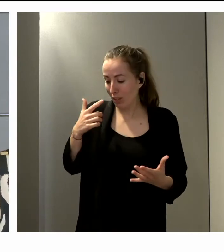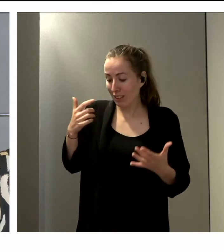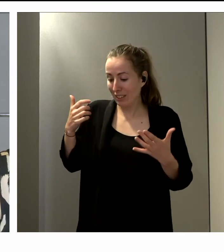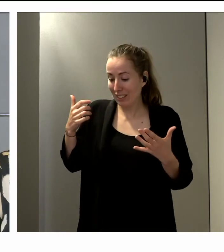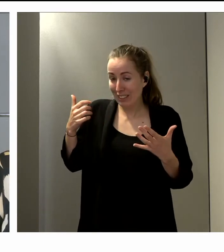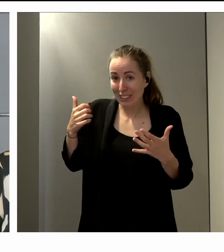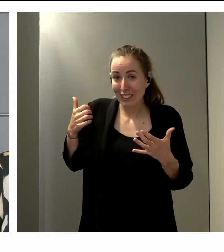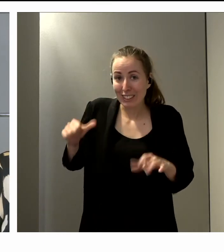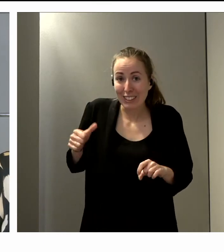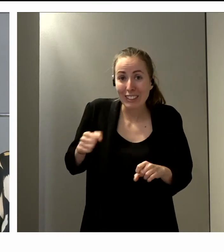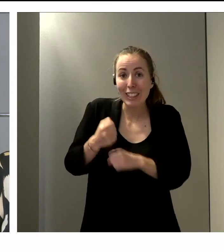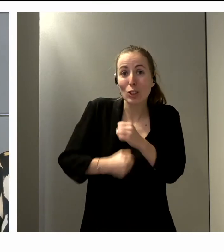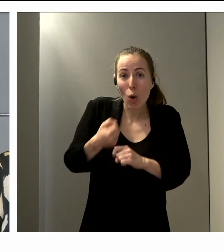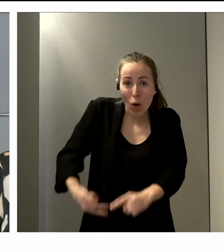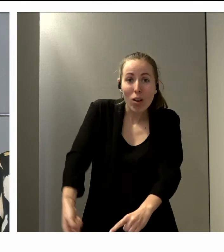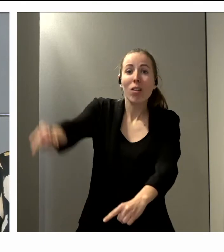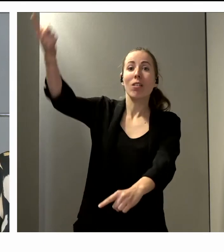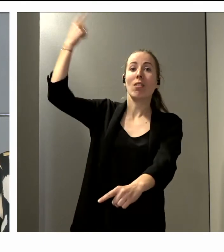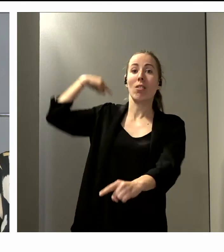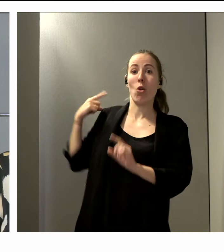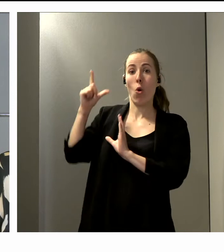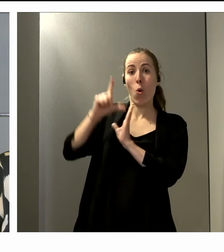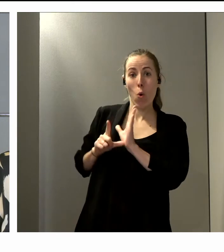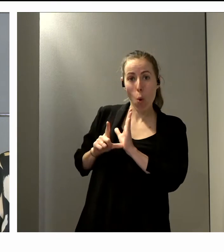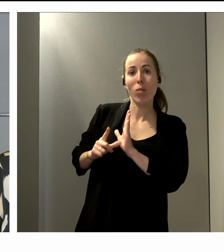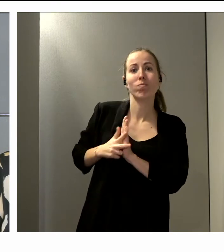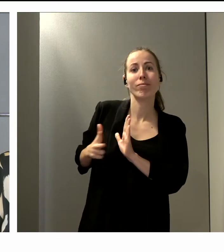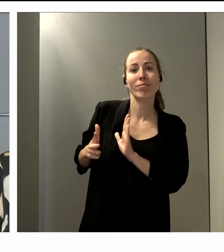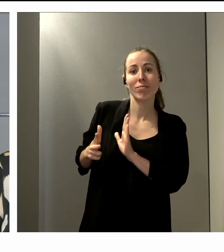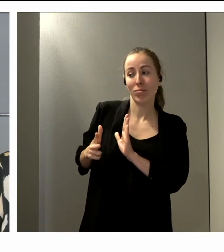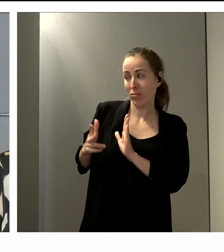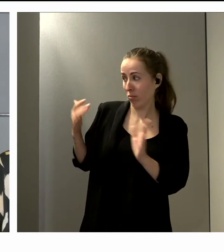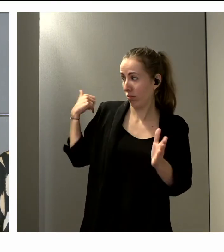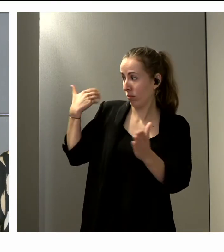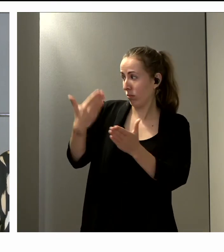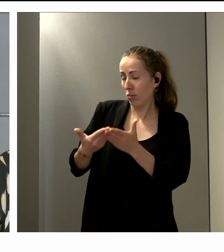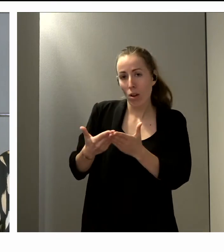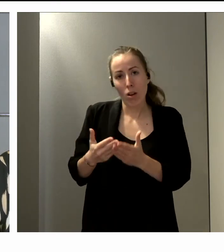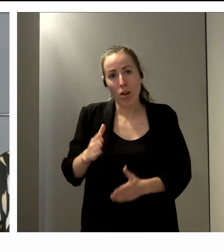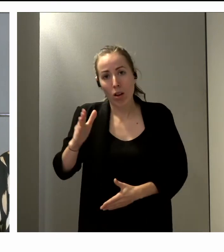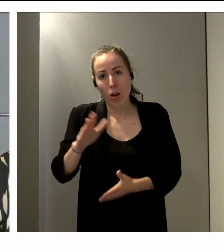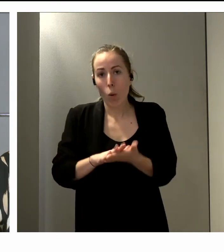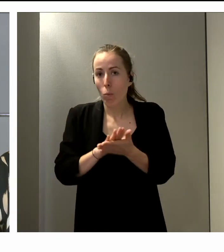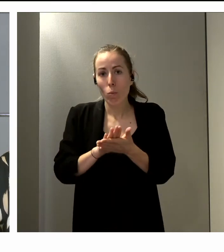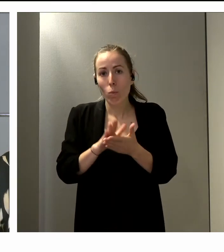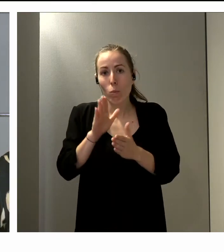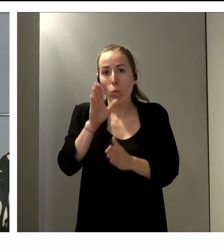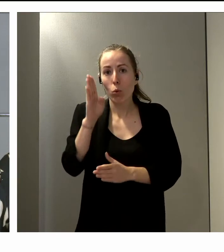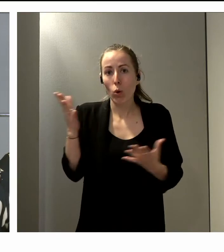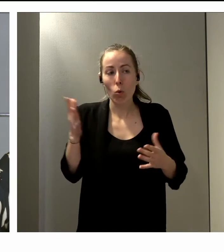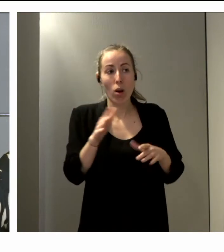16 ans après l'adoption de la loi, il y aurait probablement besoin d'une vraie évaluation des politiques publiques qui ont été